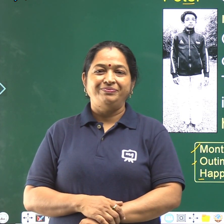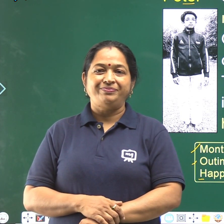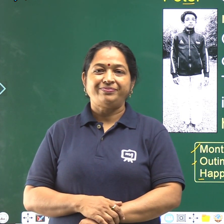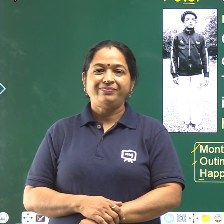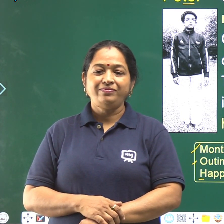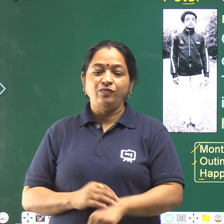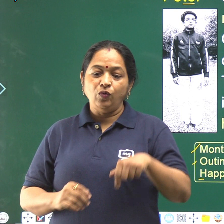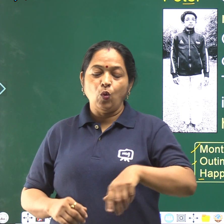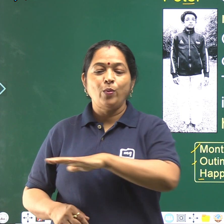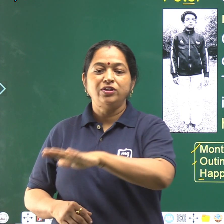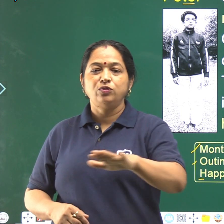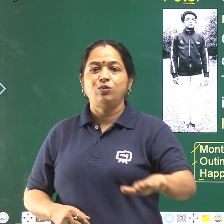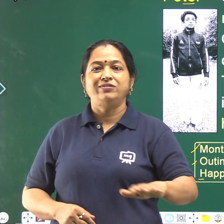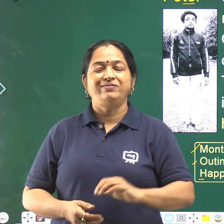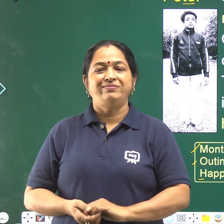To bachcho,